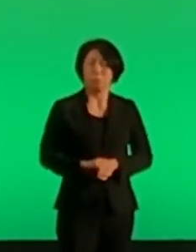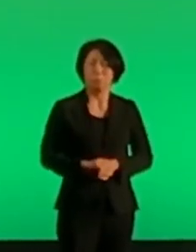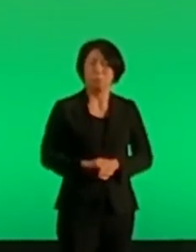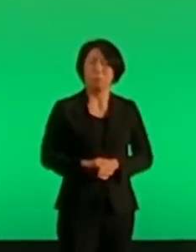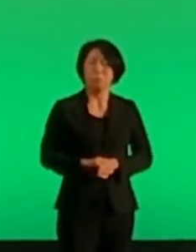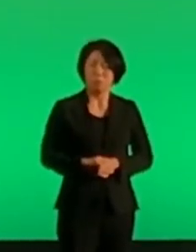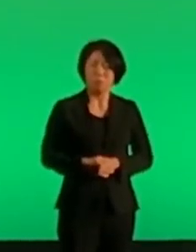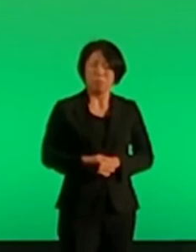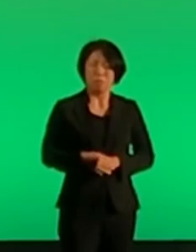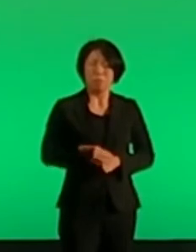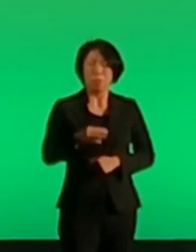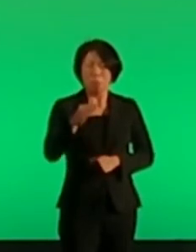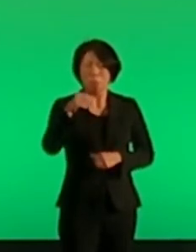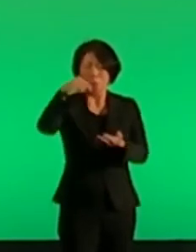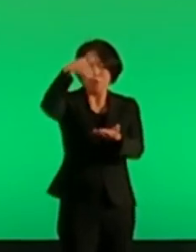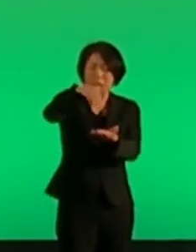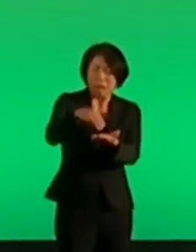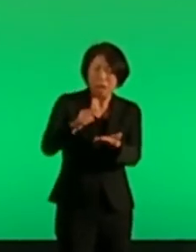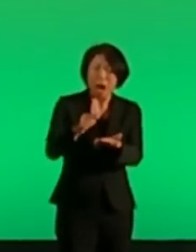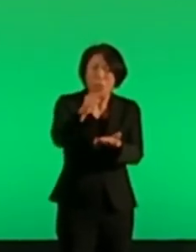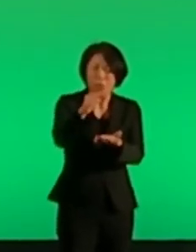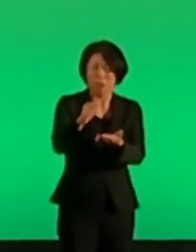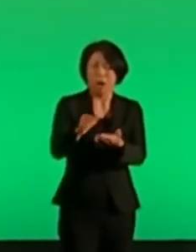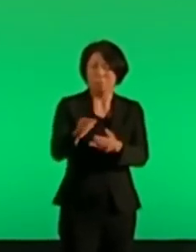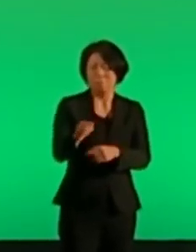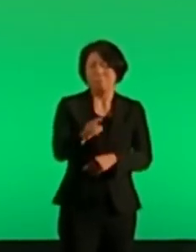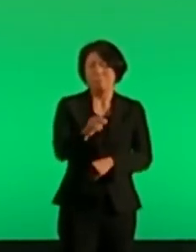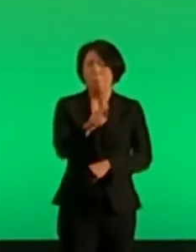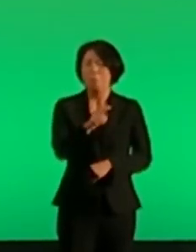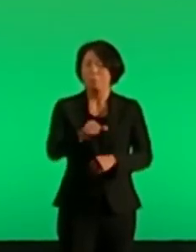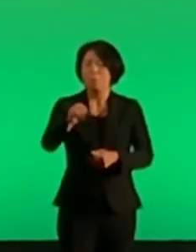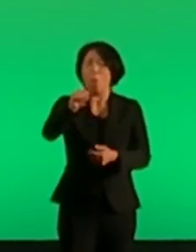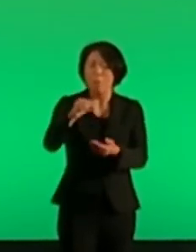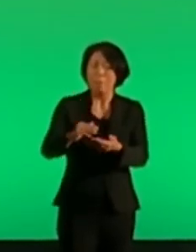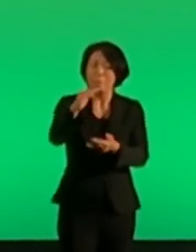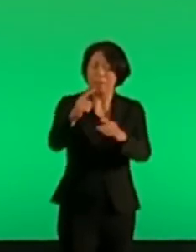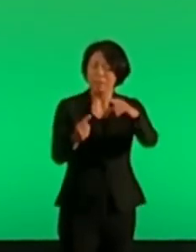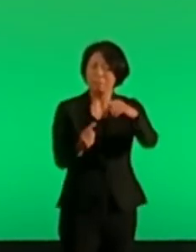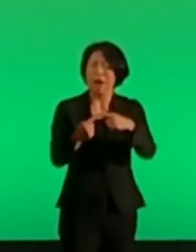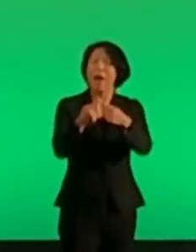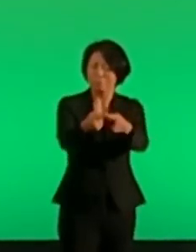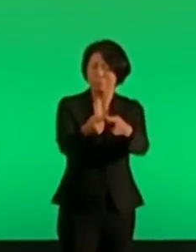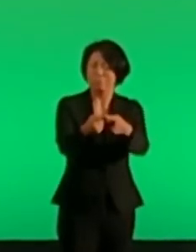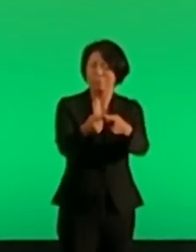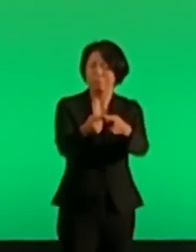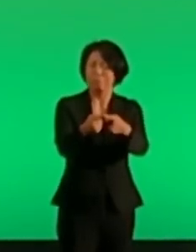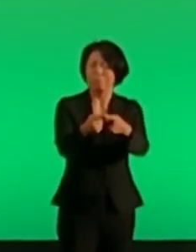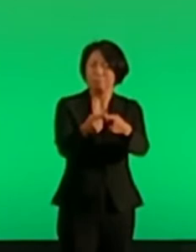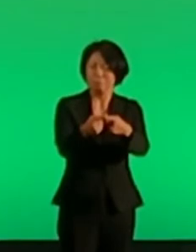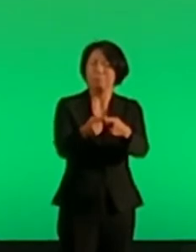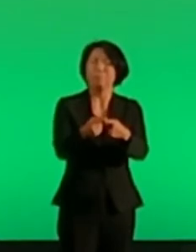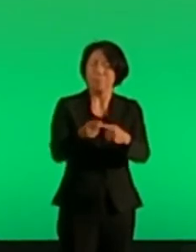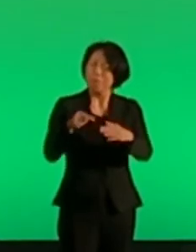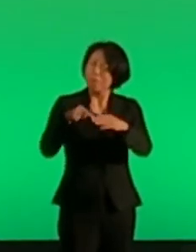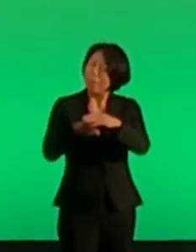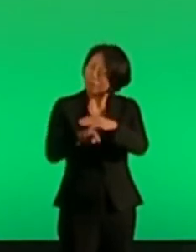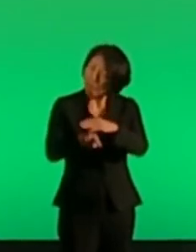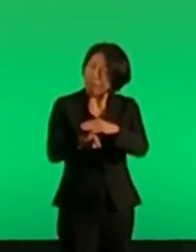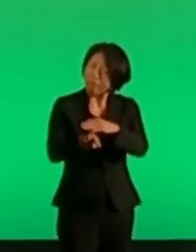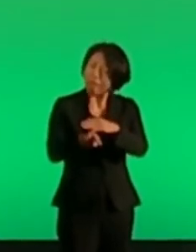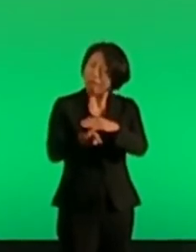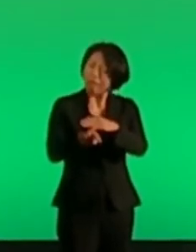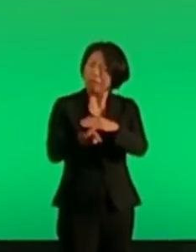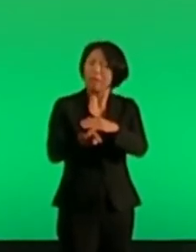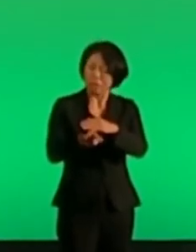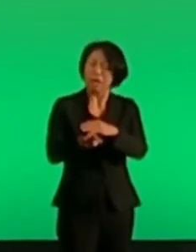悪い方から数えてベスト5に入っちゃうんですね。ですから今日はそういうなぜかなという